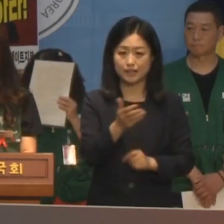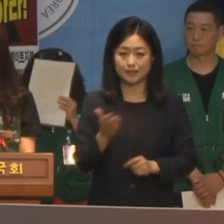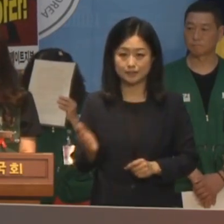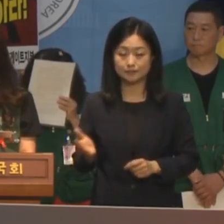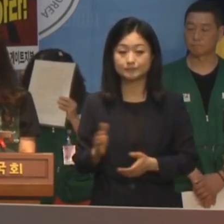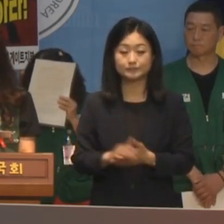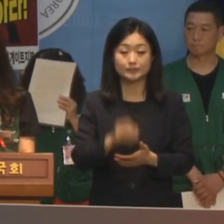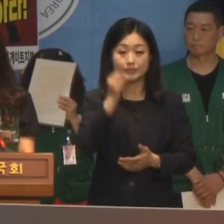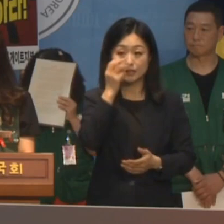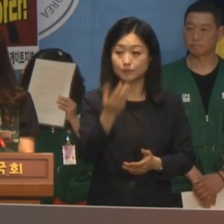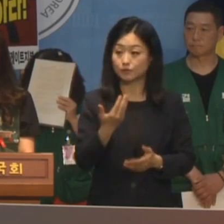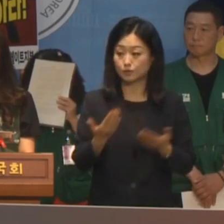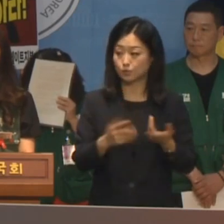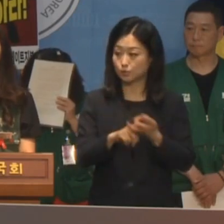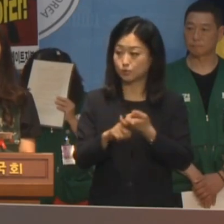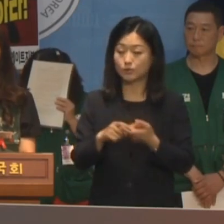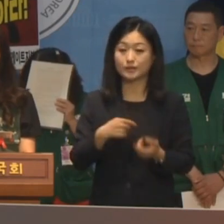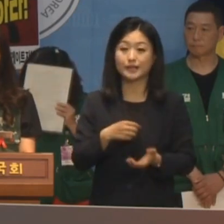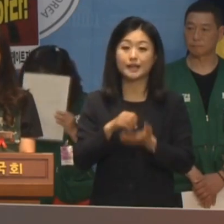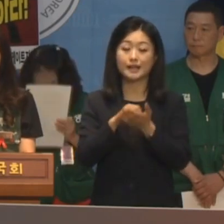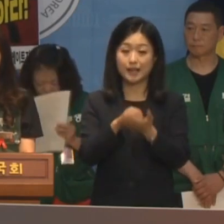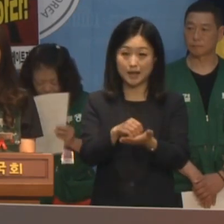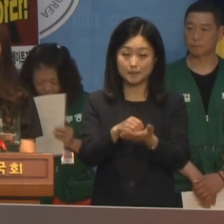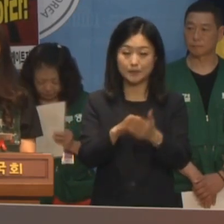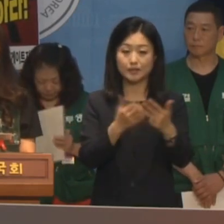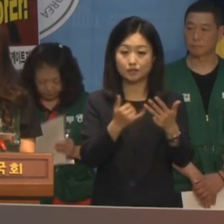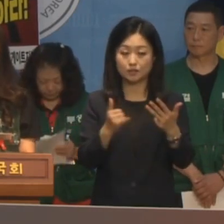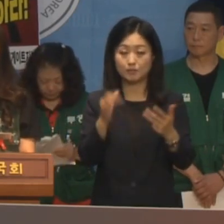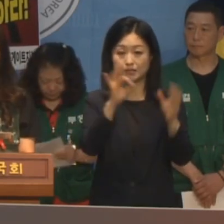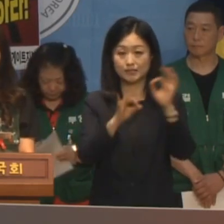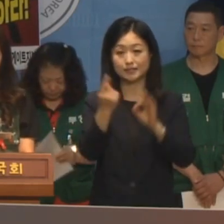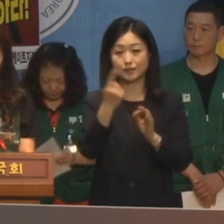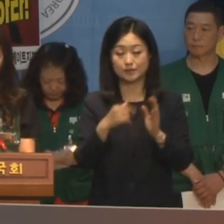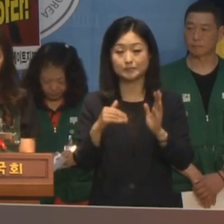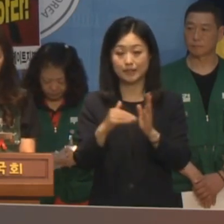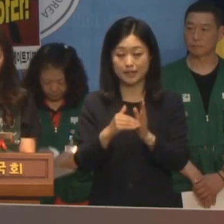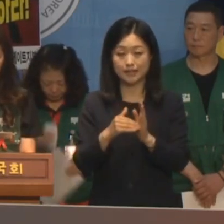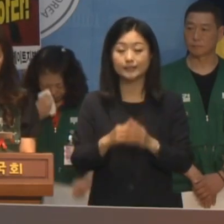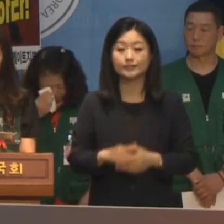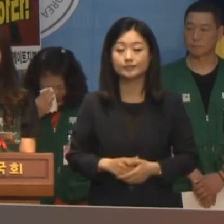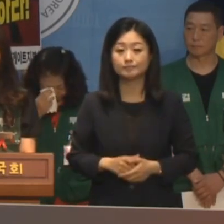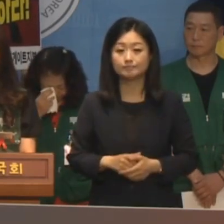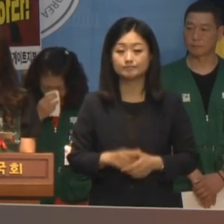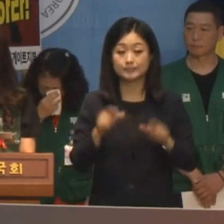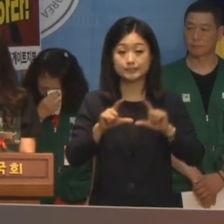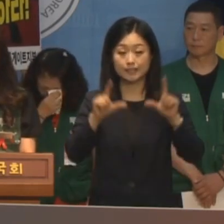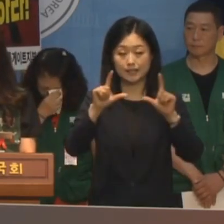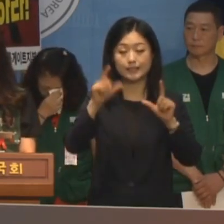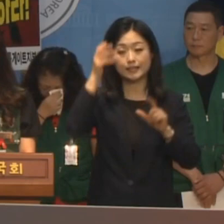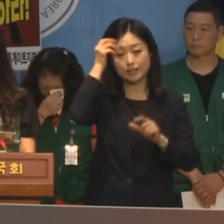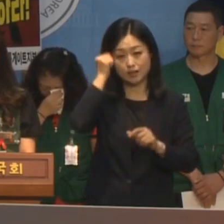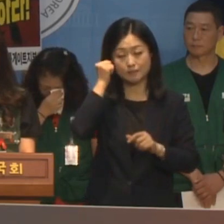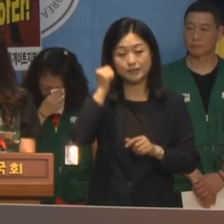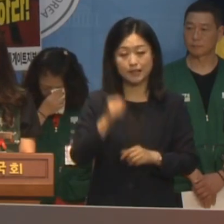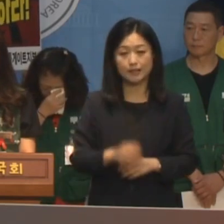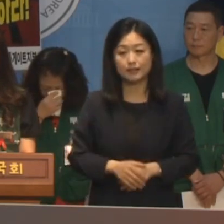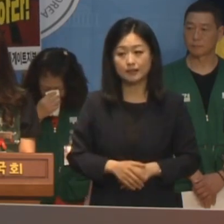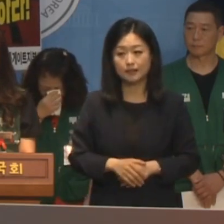전 노동조합에 가입하겠다고 8명이 찾아왔습니다. 그날을 기억하면